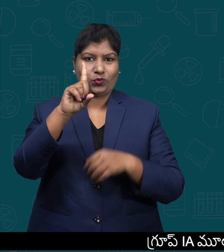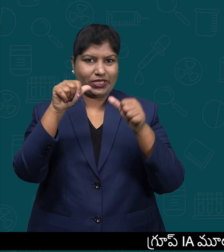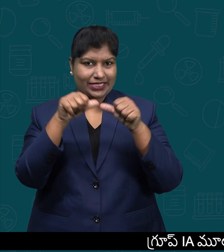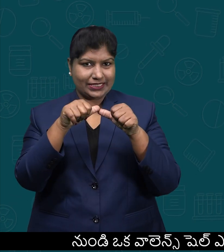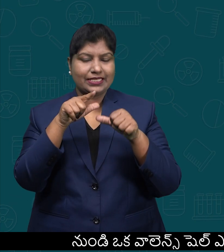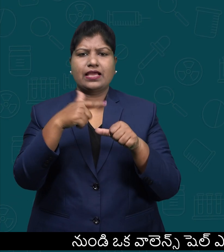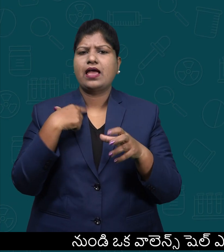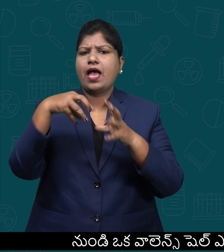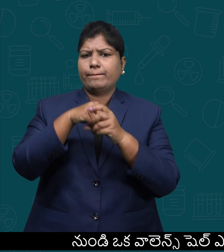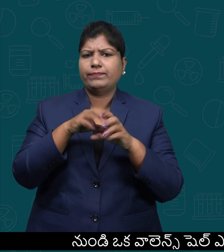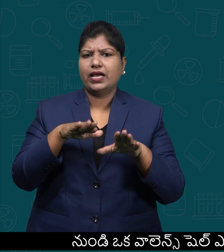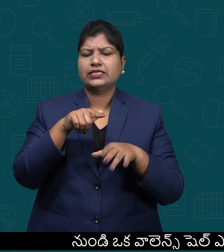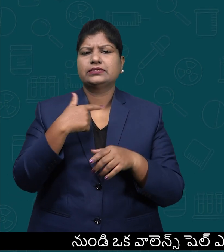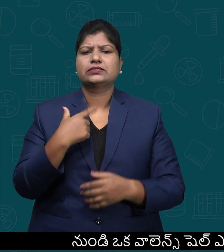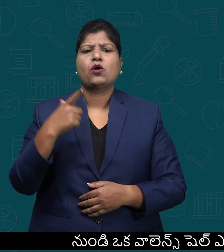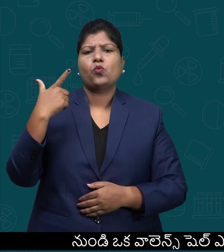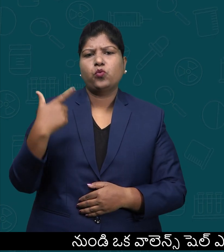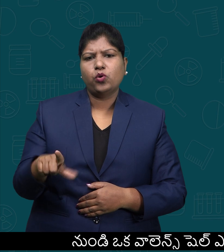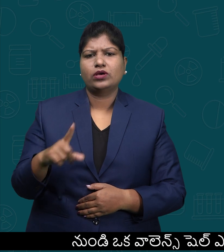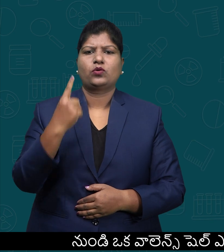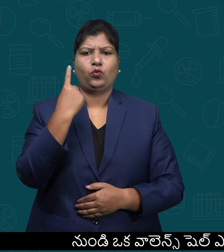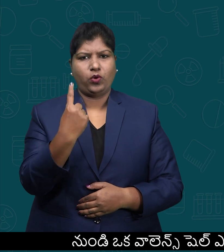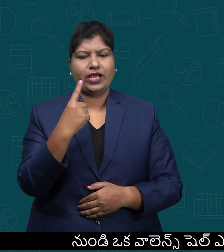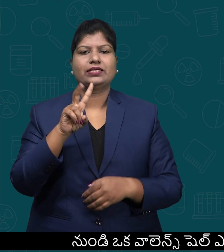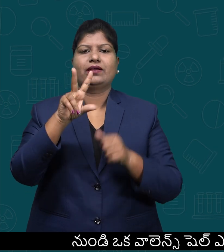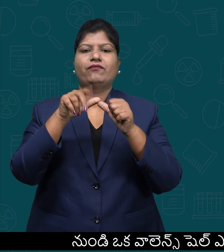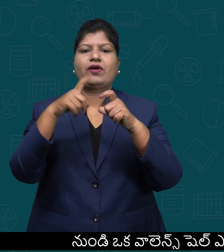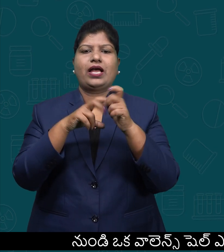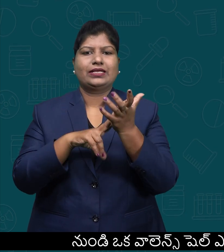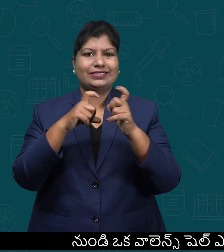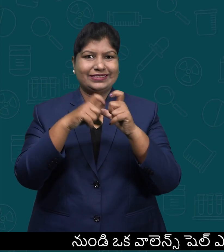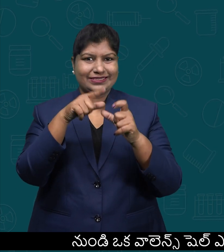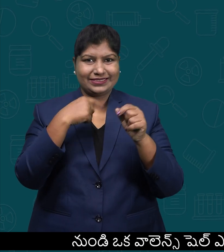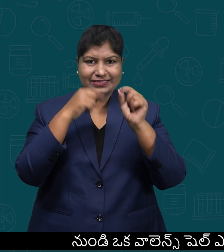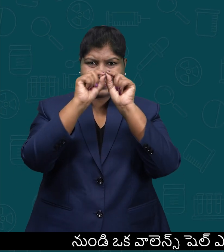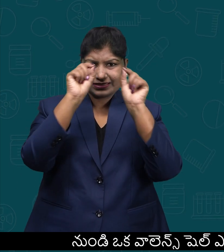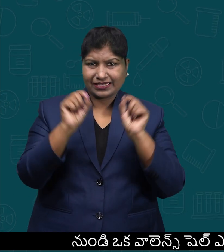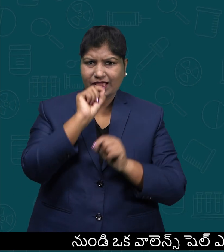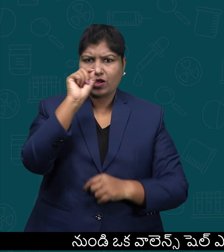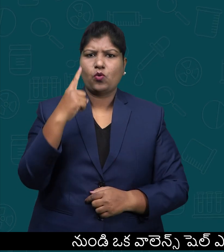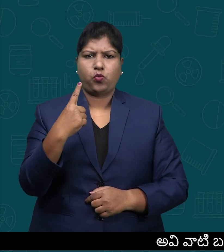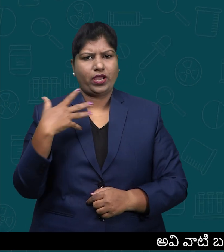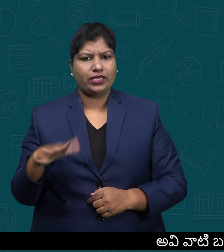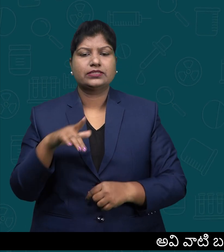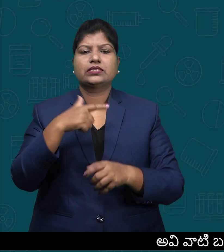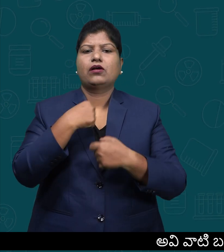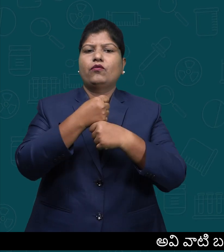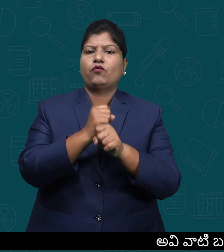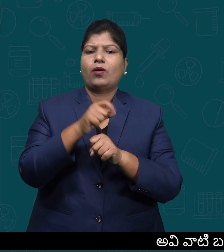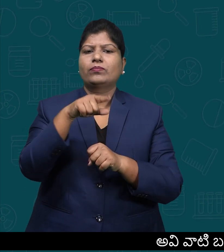వాటి పరమాణువుల నుండి ఒక వాలెన్స్ షెల్ ఎలక్ట్రాన్ను కోల్పోవడానికి ప్రయత్నిస్తాయి. అవి వాటి బయట